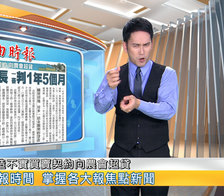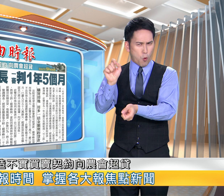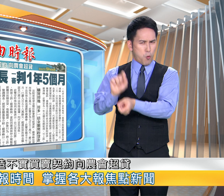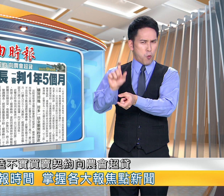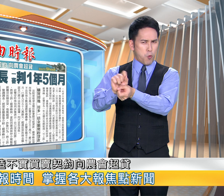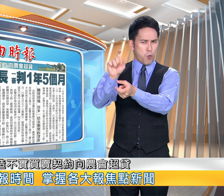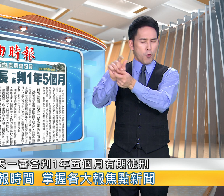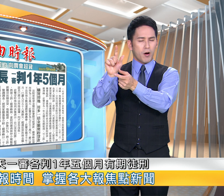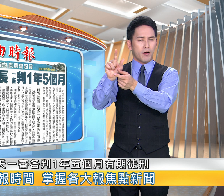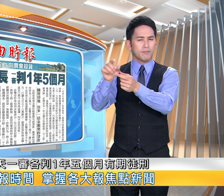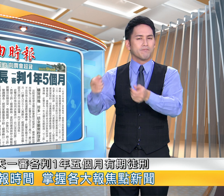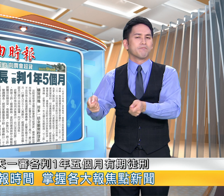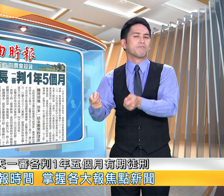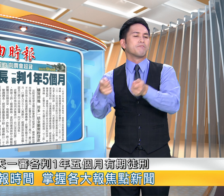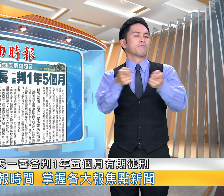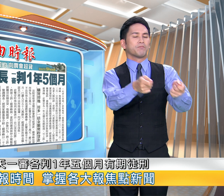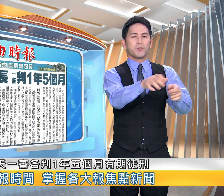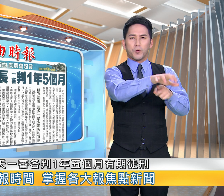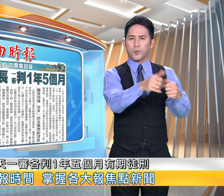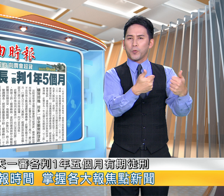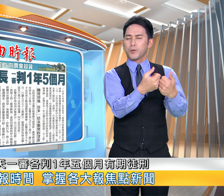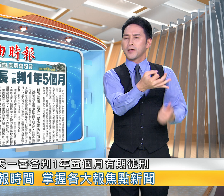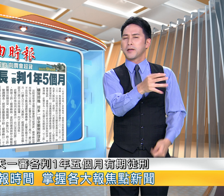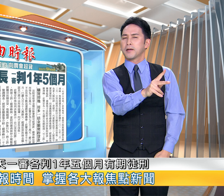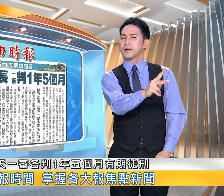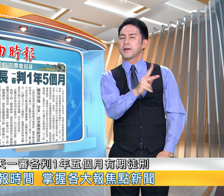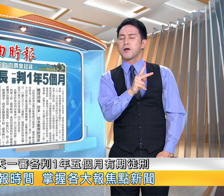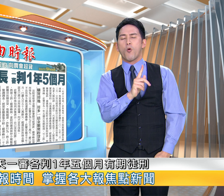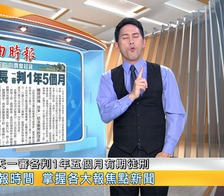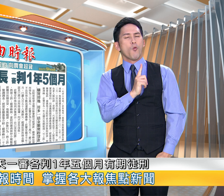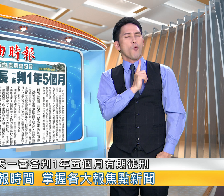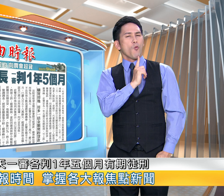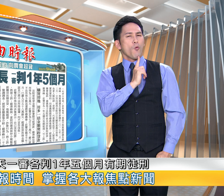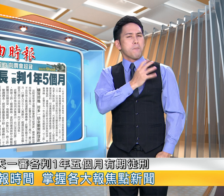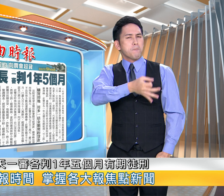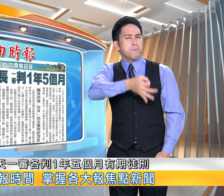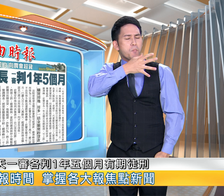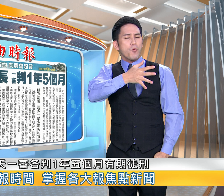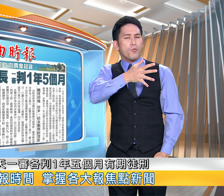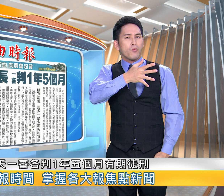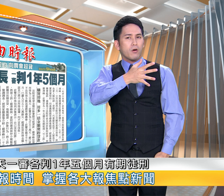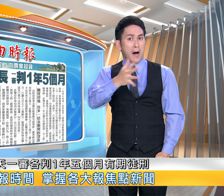昨天一审各判1年5个月的有期徒刑。